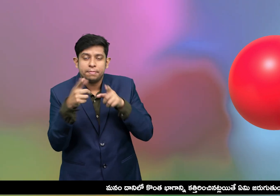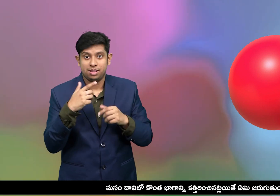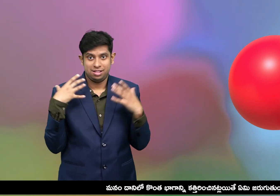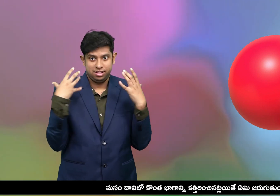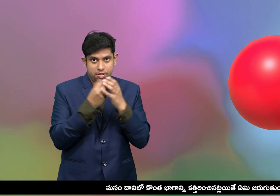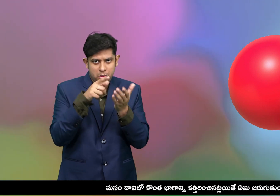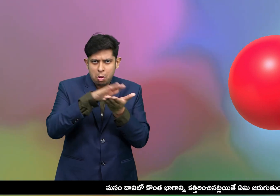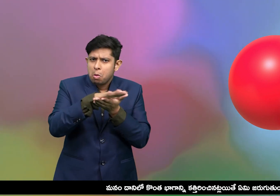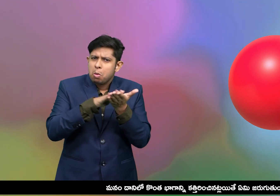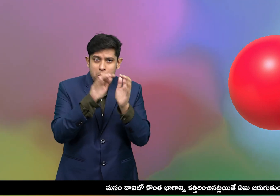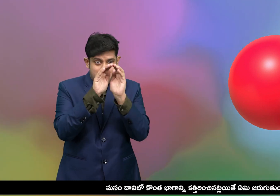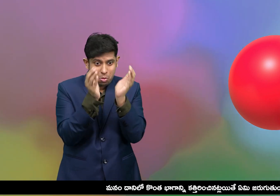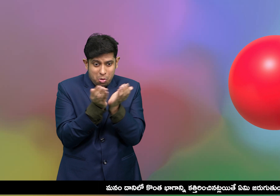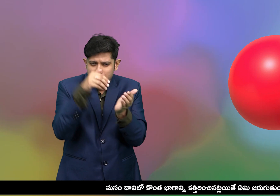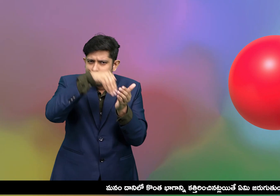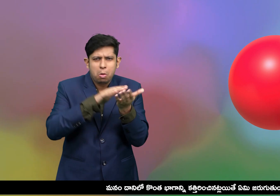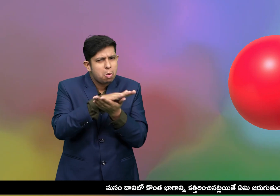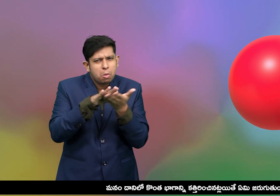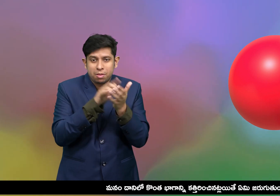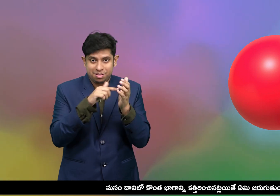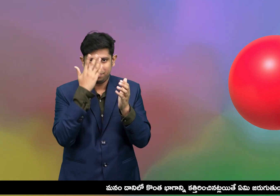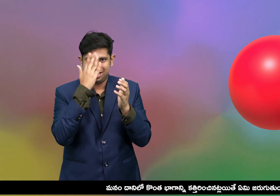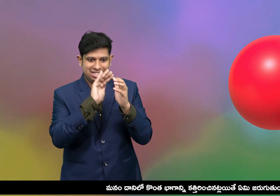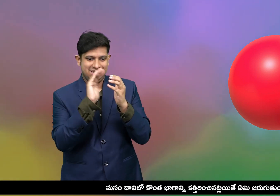మనకు బోలుగా ఉండే గోళాకారపు అద్దం ఉందనుకుందాం.